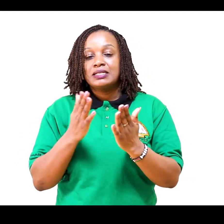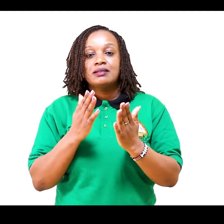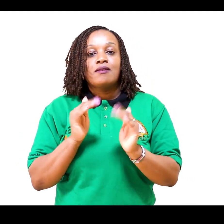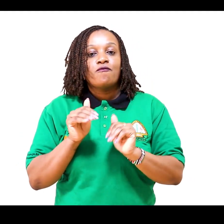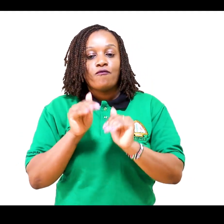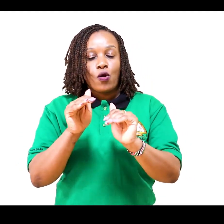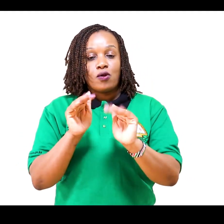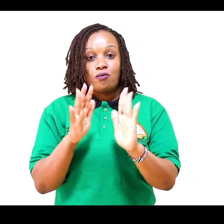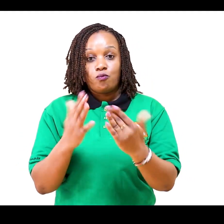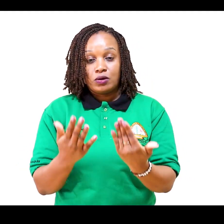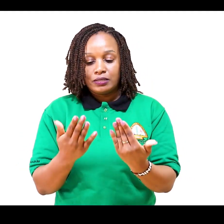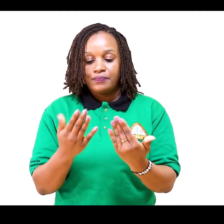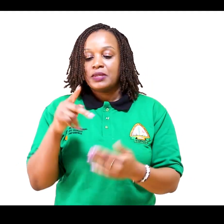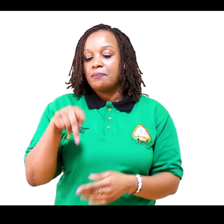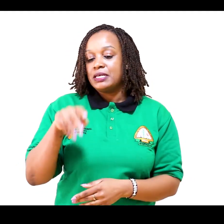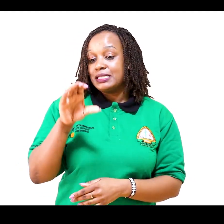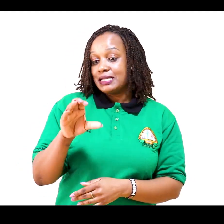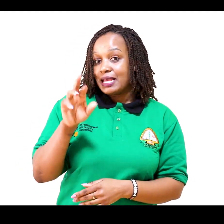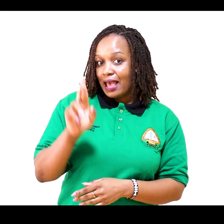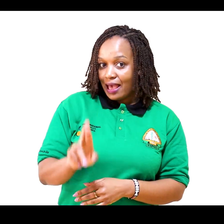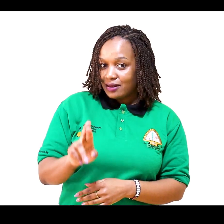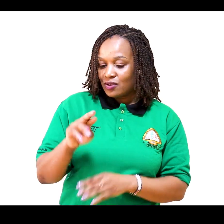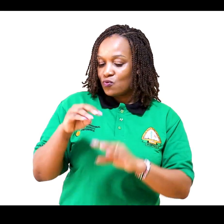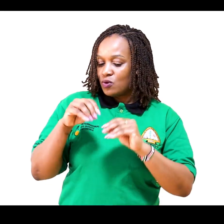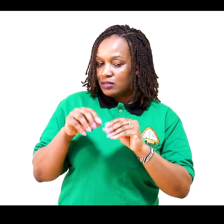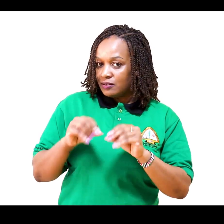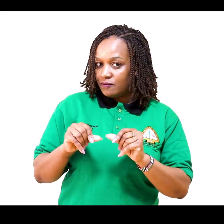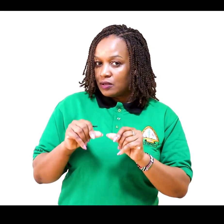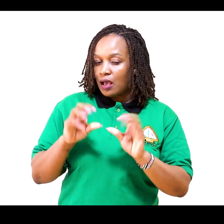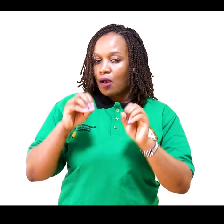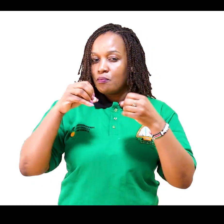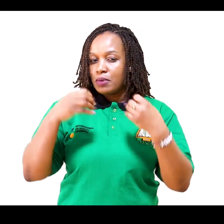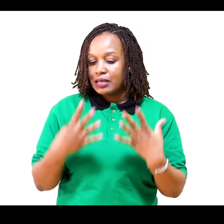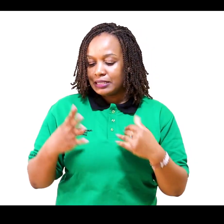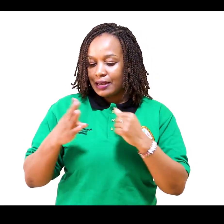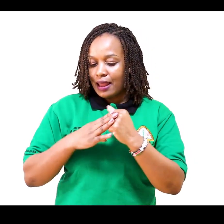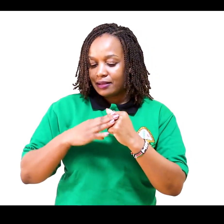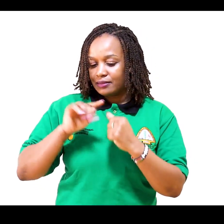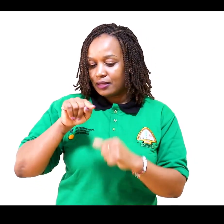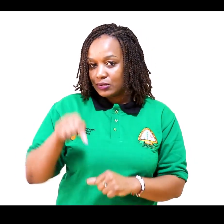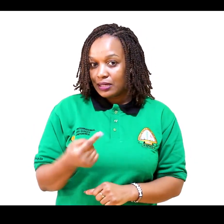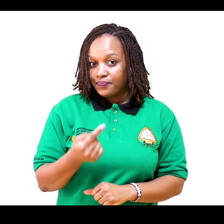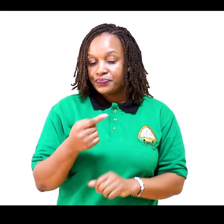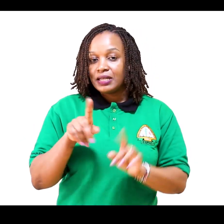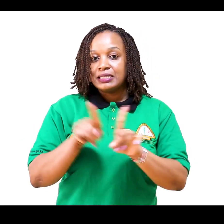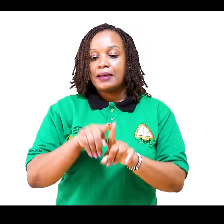ifuatavyo. Ubora wa PCR shilingi 9,000 na kiasi cha